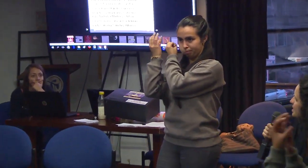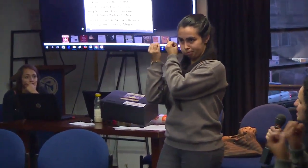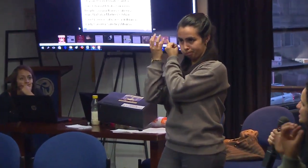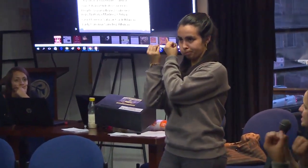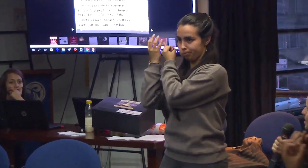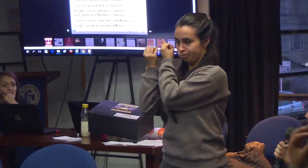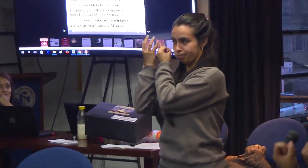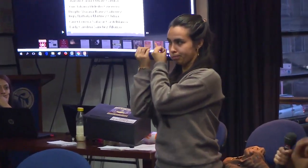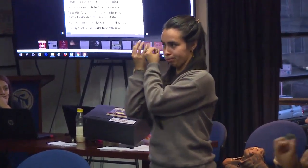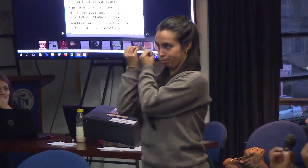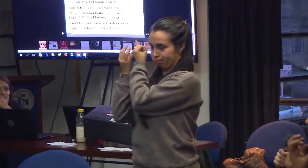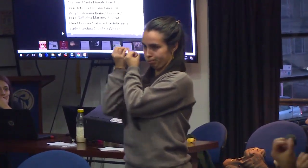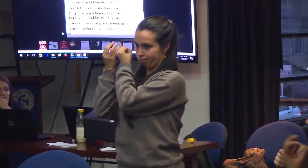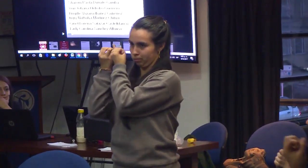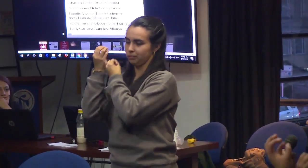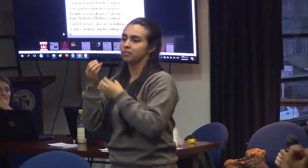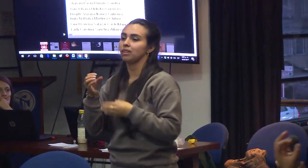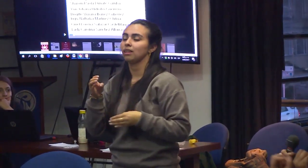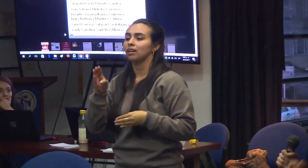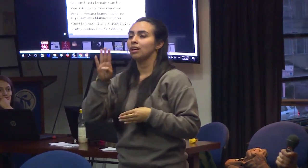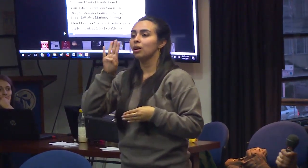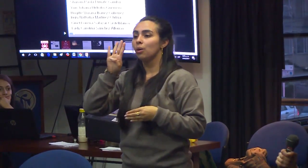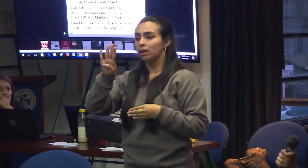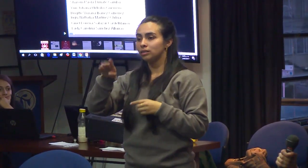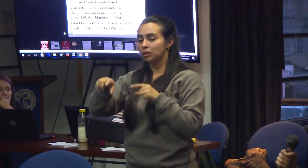Esta es la seña.